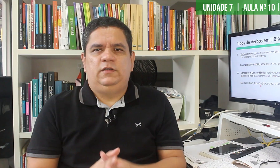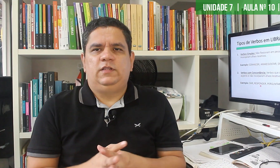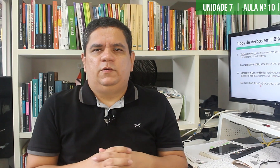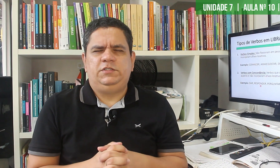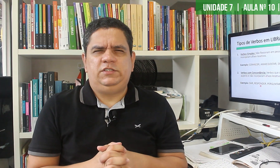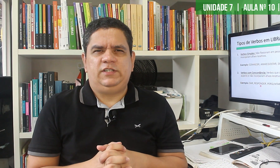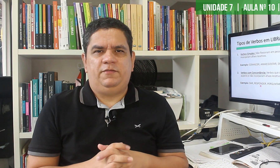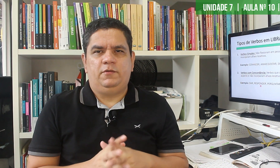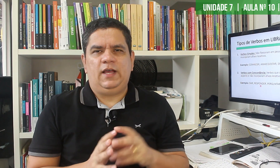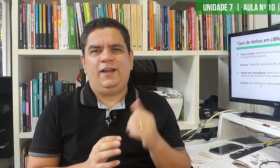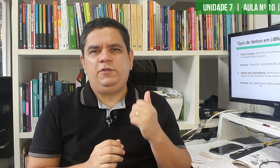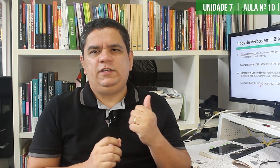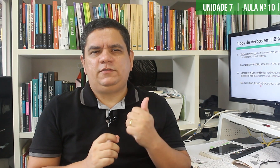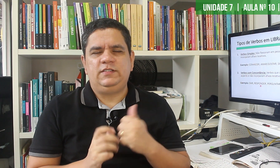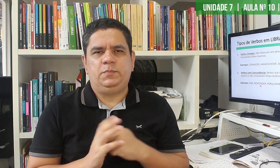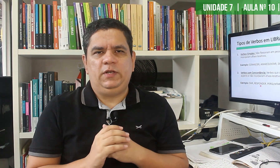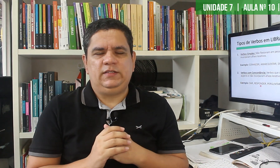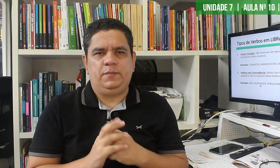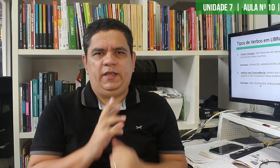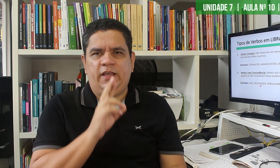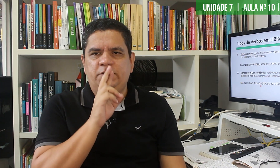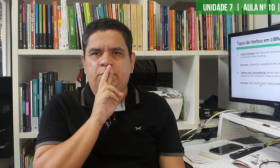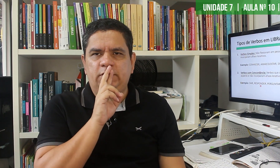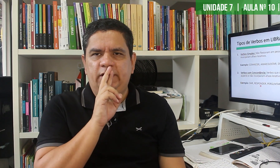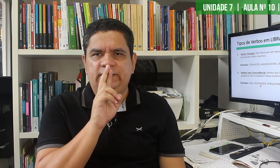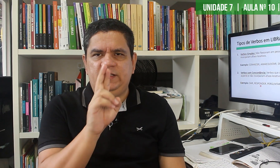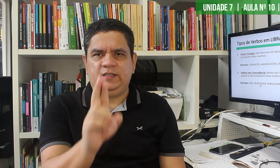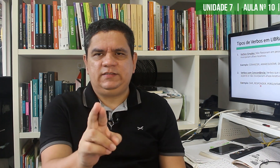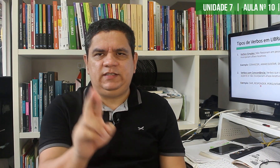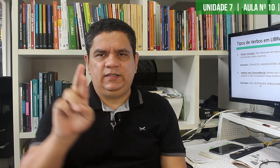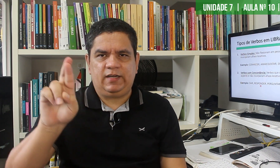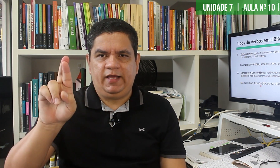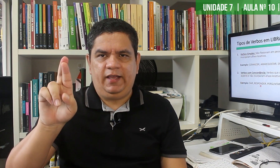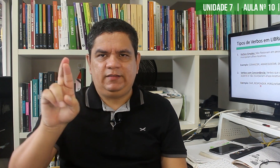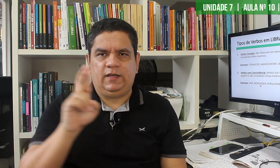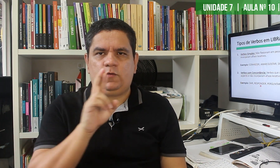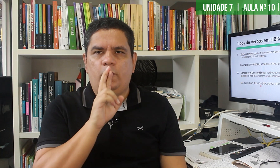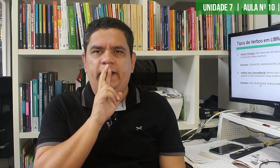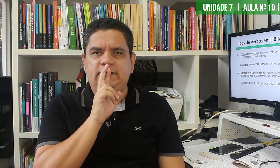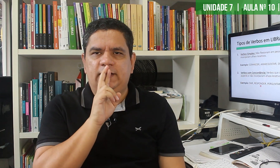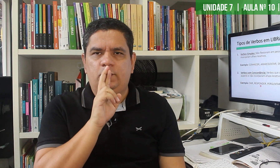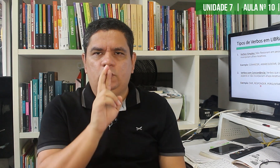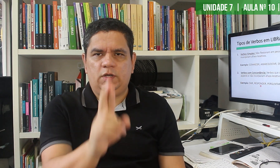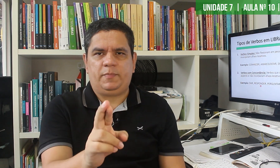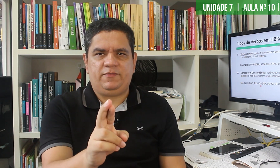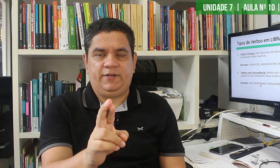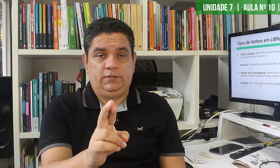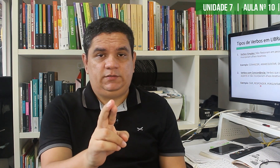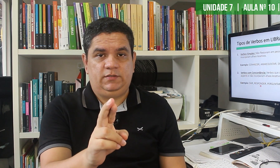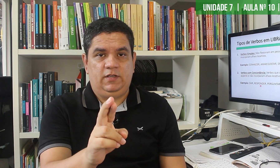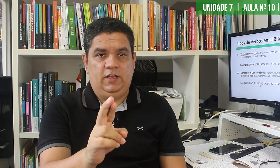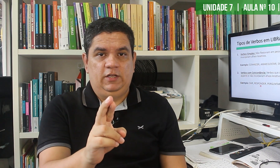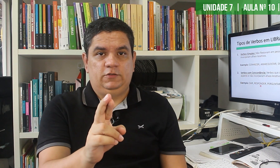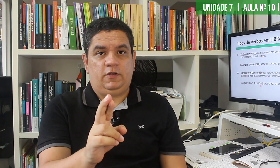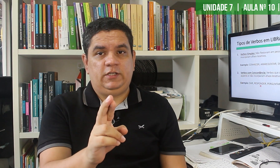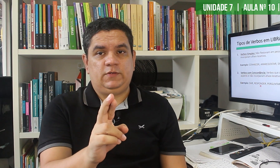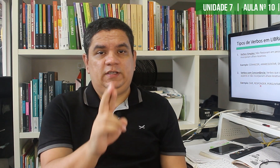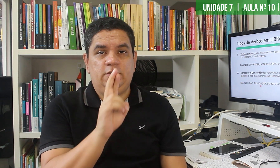Então, a gente já viu lá no início da disciplina também, responder seria assim, letra R, tá? Começa na boca para frente. Só que isso aqui